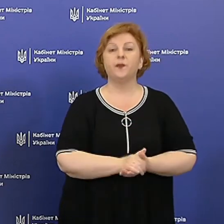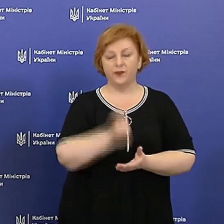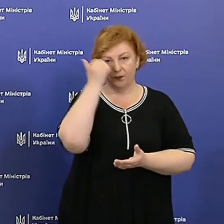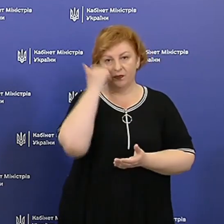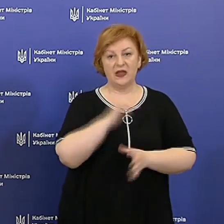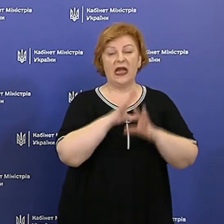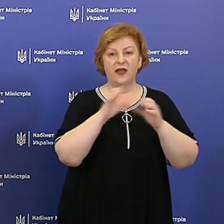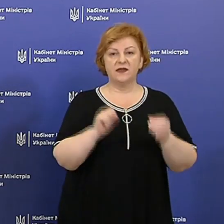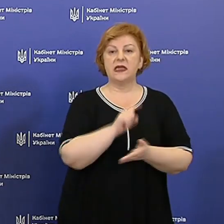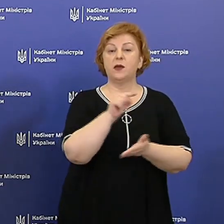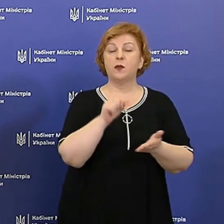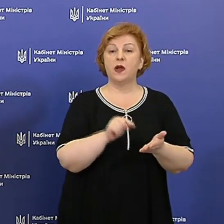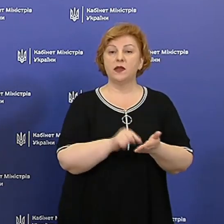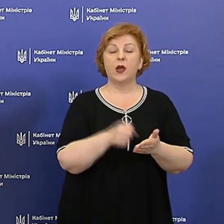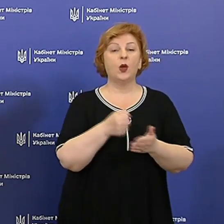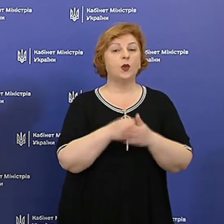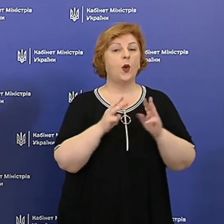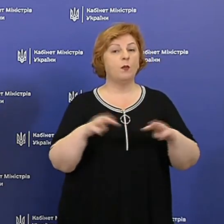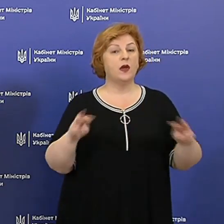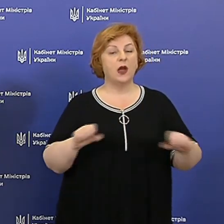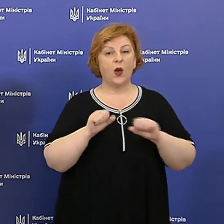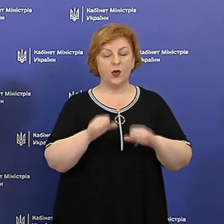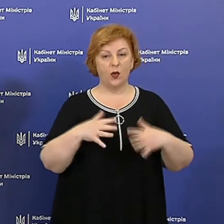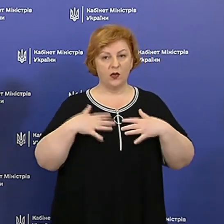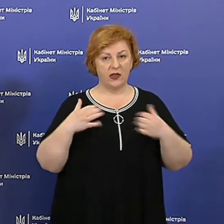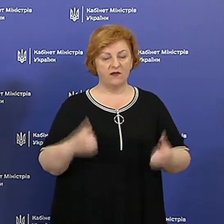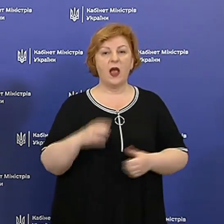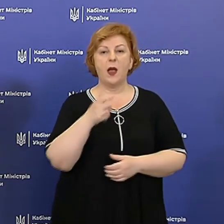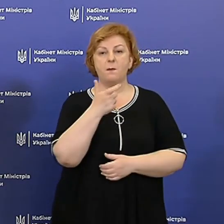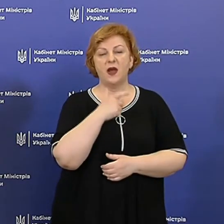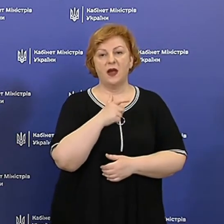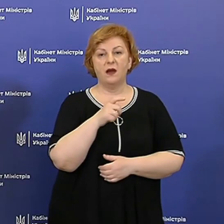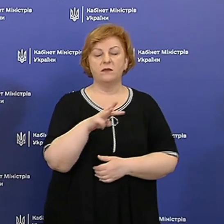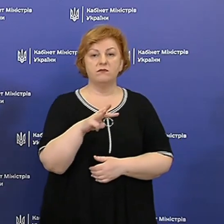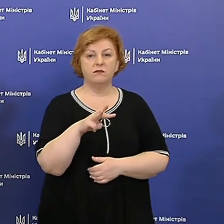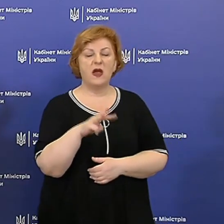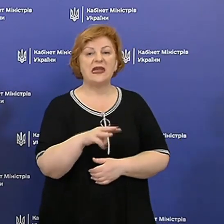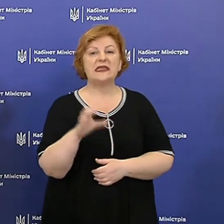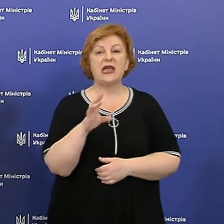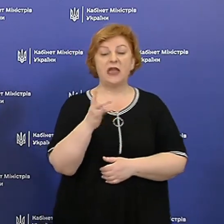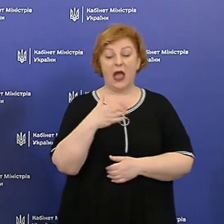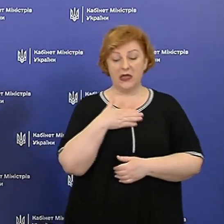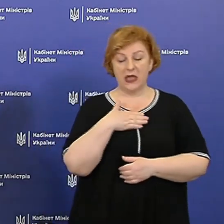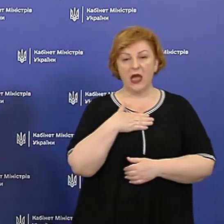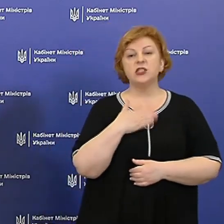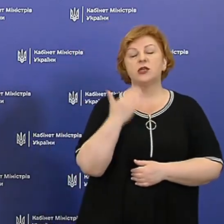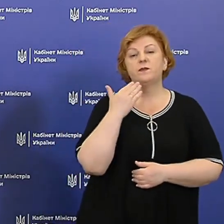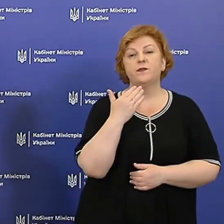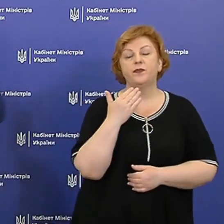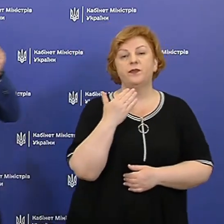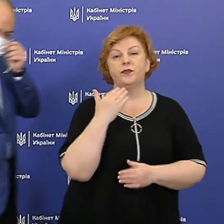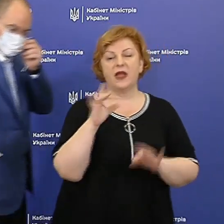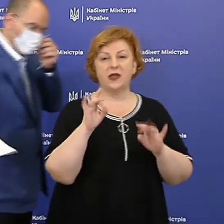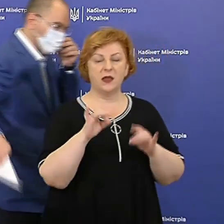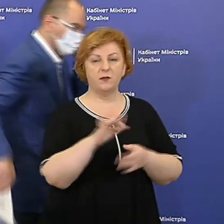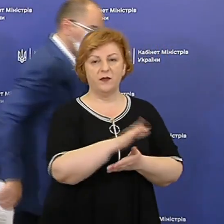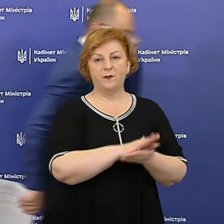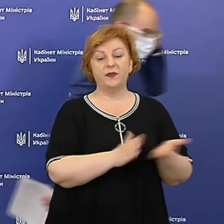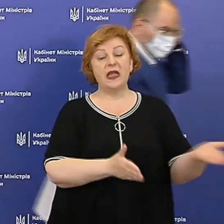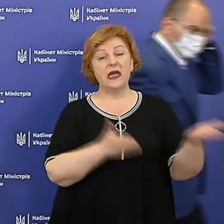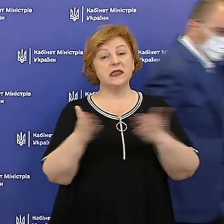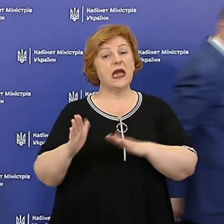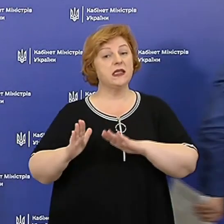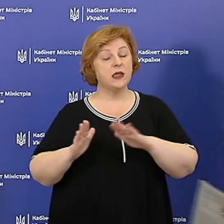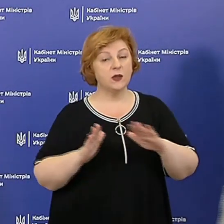Дякуємо. Це всі запитання до міністра охорони здоров'я Максима Степанова. Але наш брифінг триває далі. Ми запрошуємо до слова